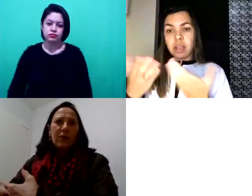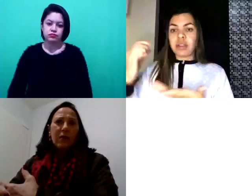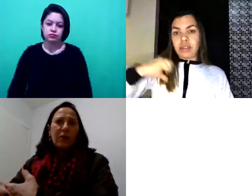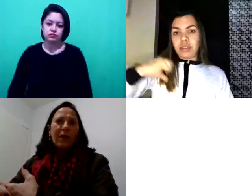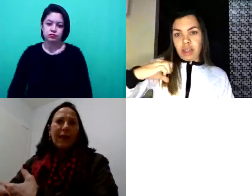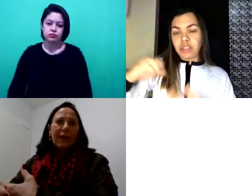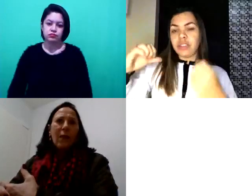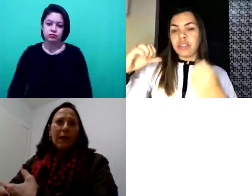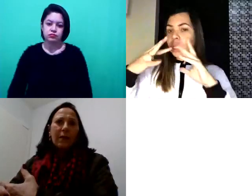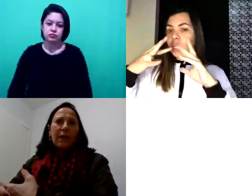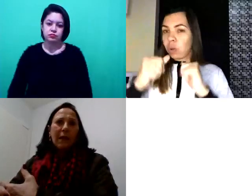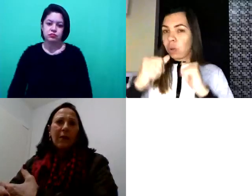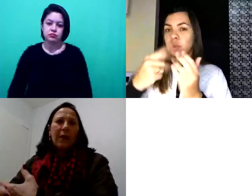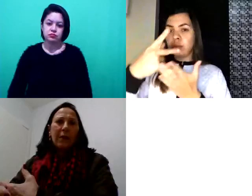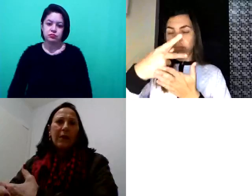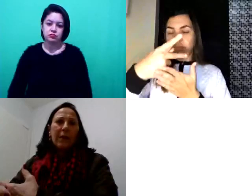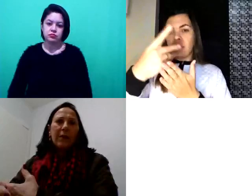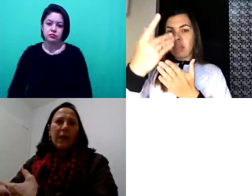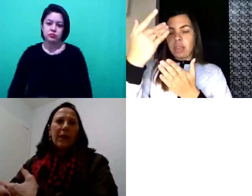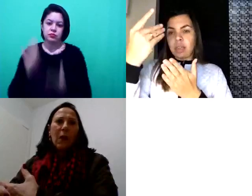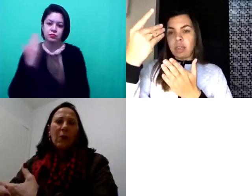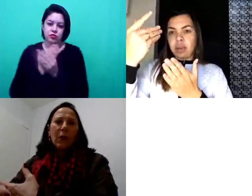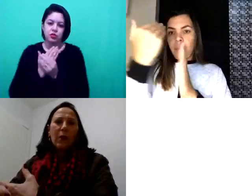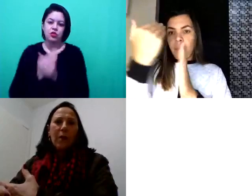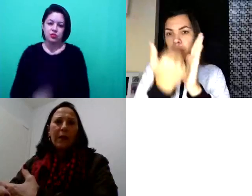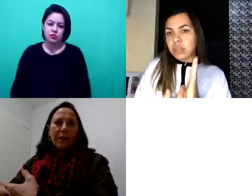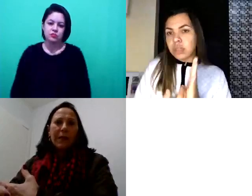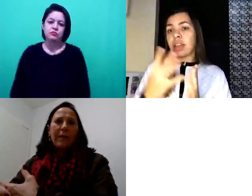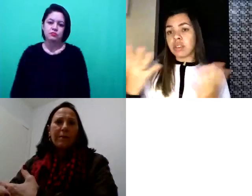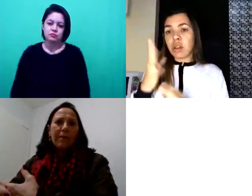esse pedido e ele demora. Agora, em épocas de pandemia, ele demora um pouquinho mais, né?